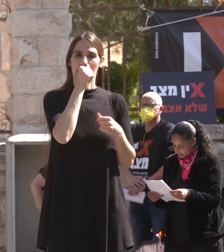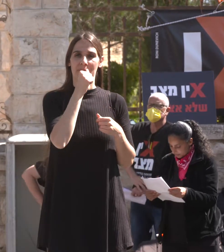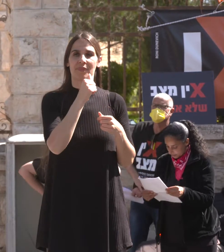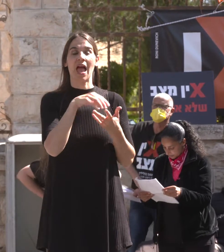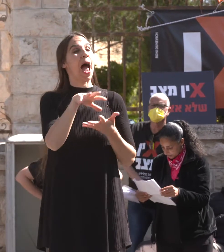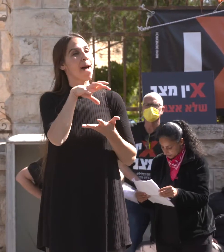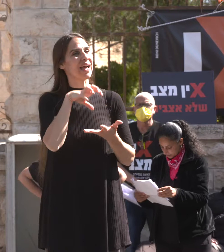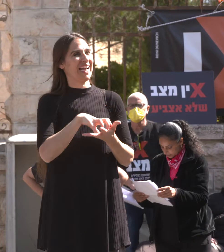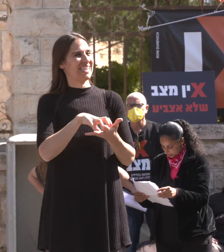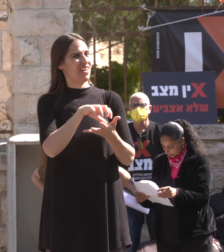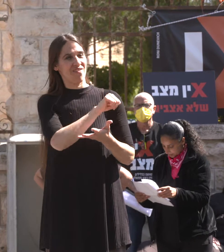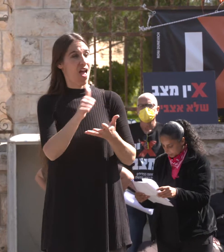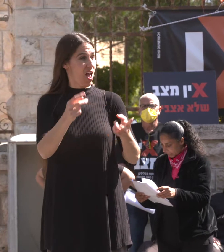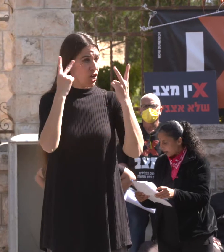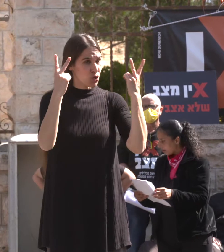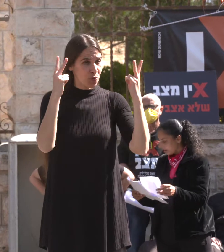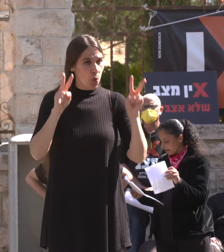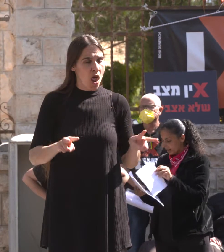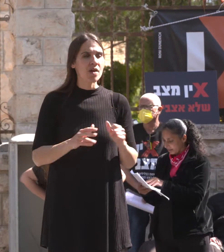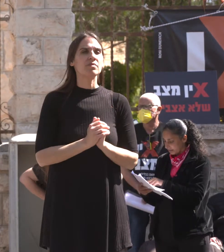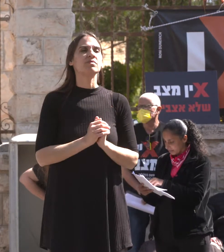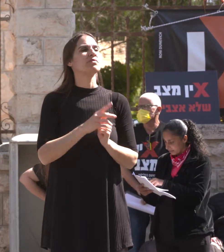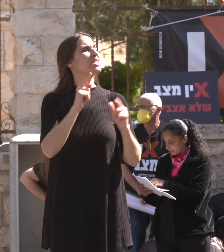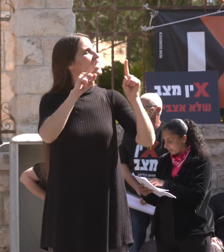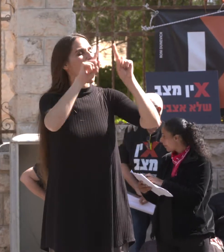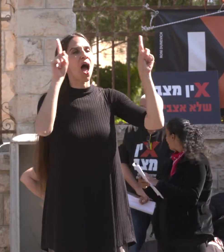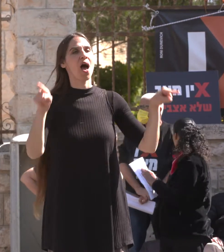המרכזי והחשוב מכולם, זה המסך